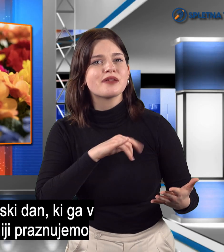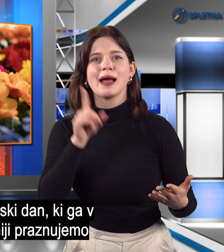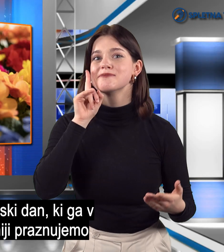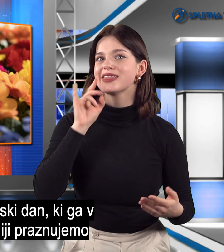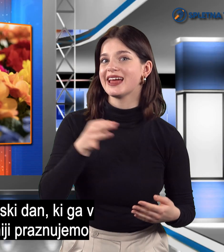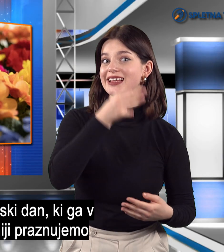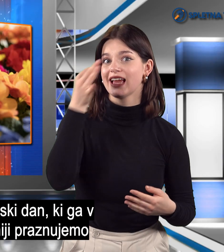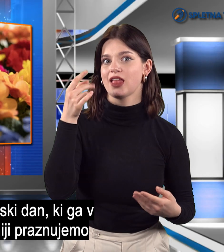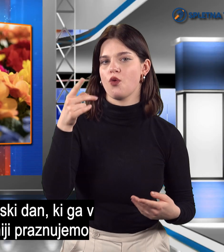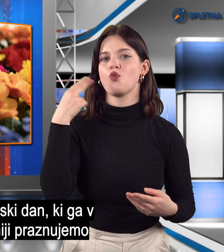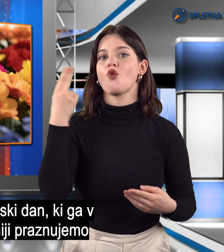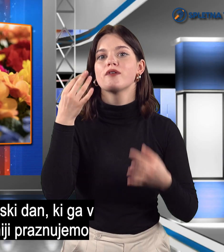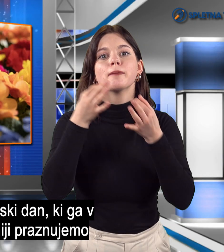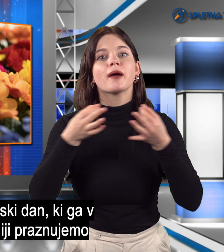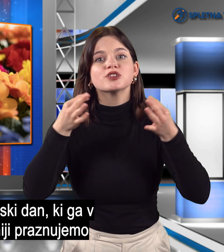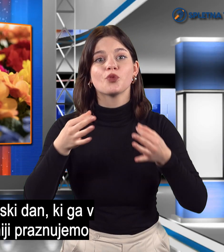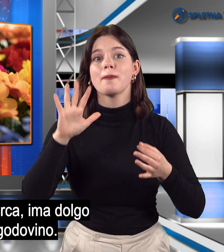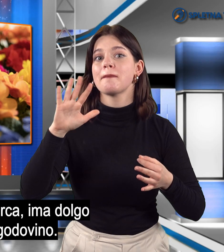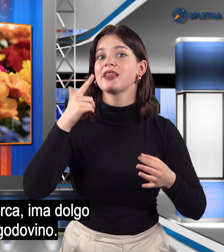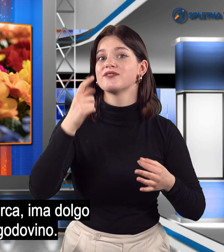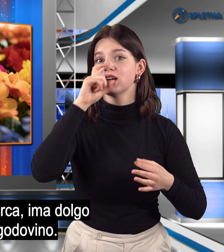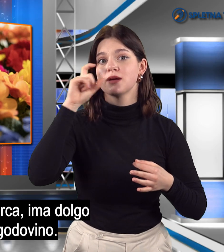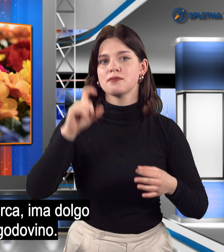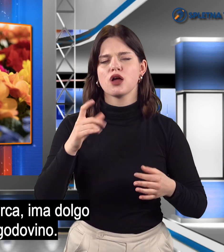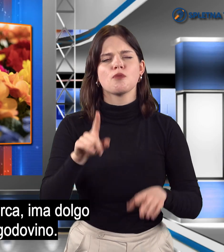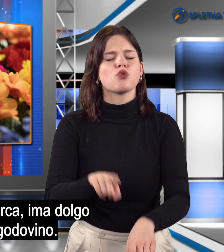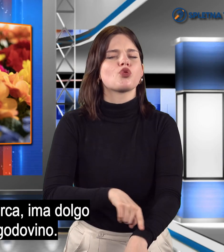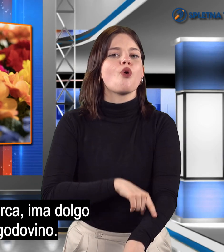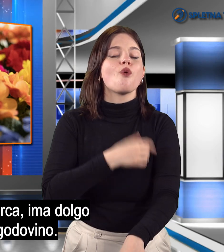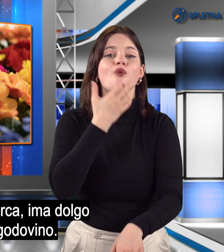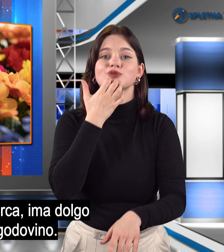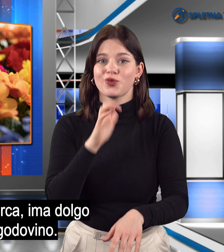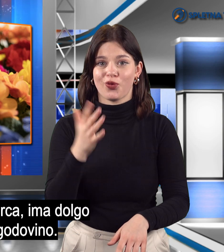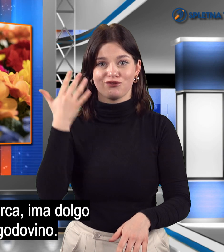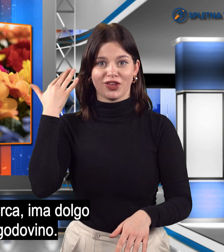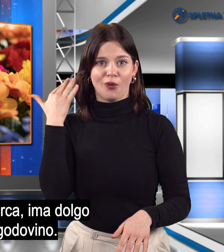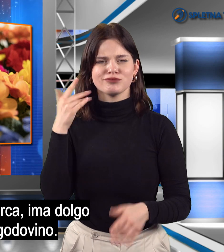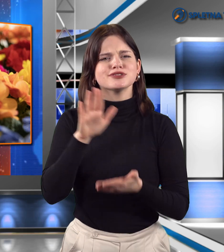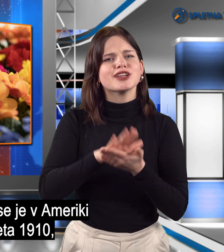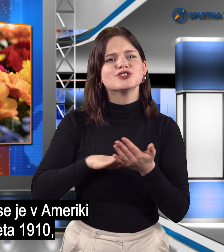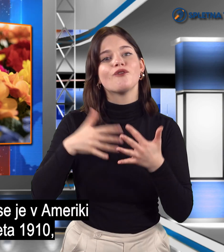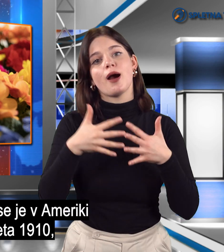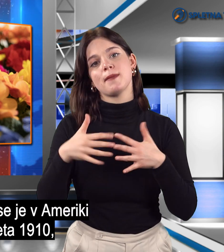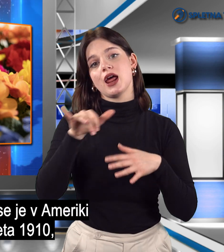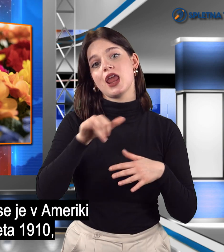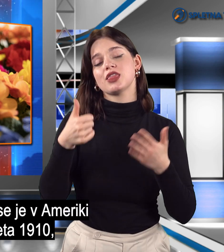Materinski dan, ki ga v Sloveniji praznujemo 25. marca, ima dolgo zgodovino. Začel se je v Ameriki